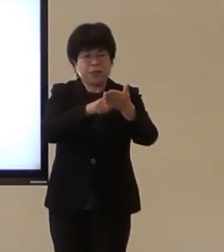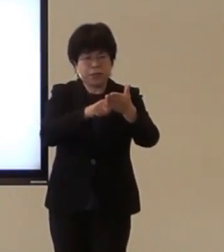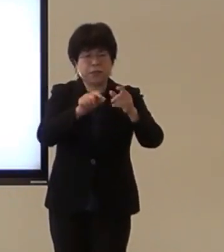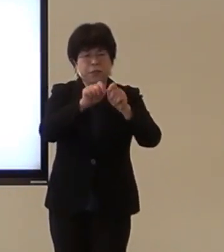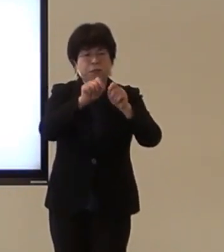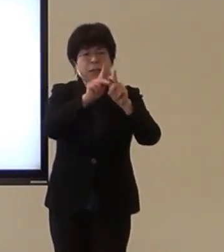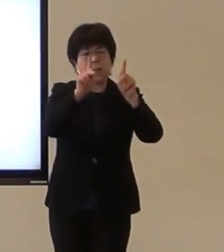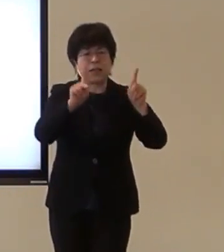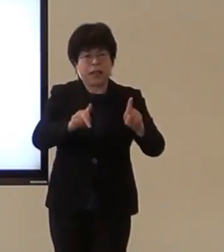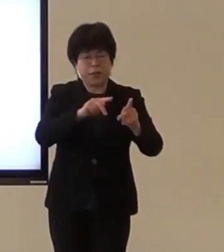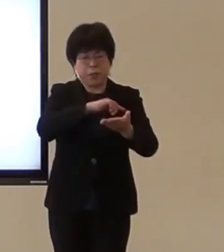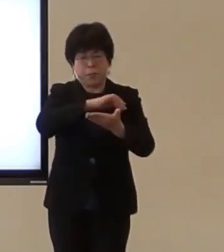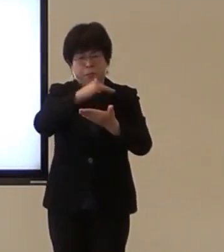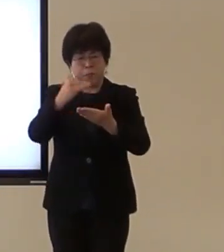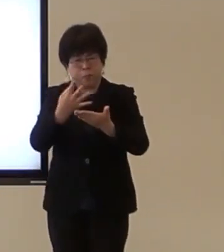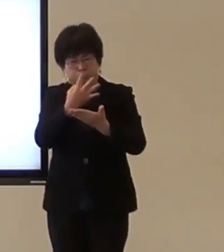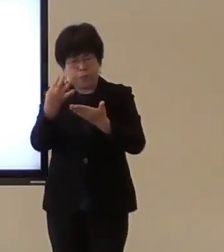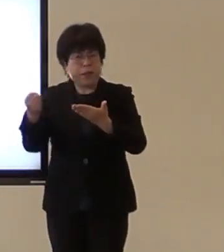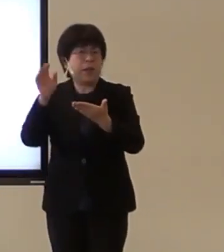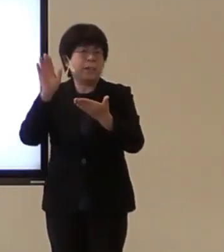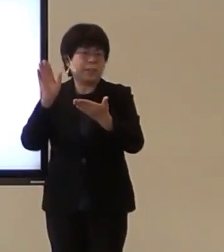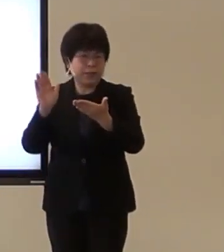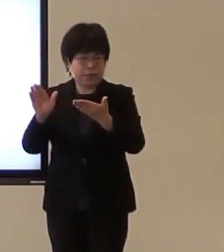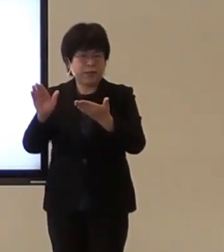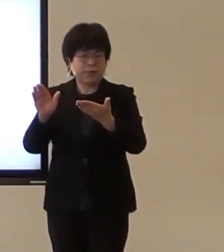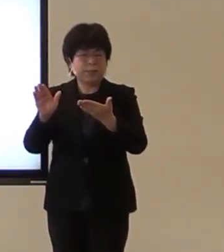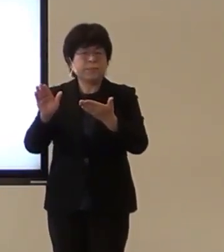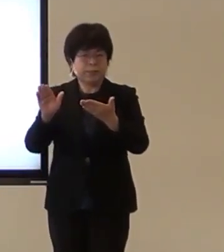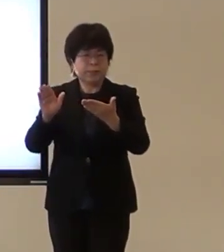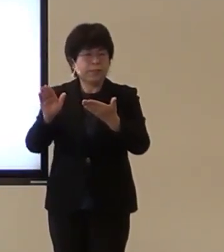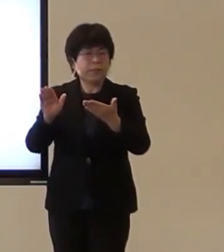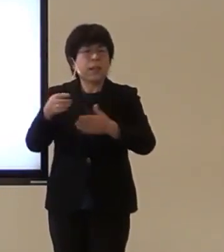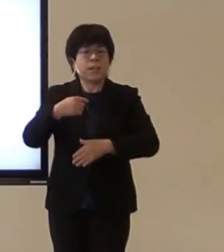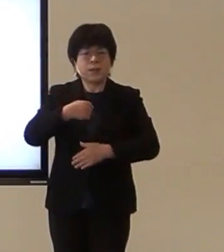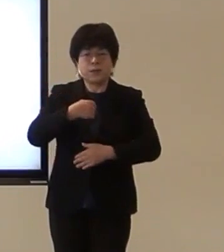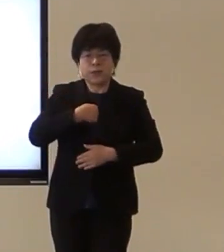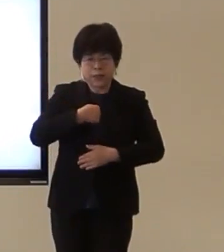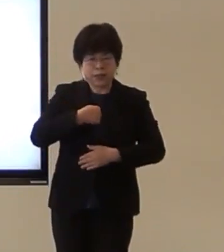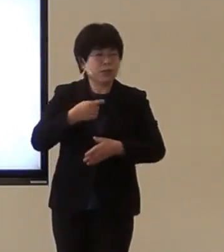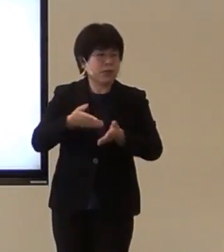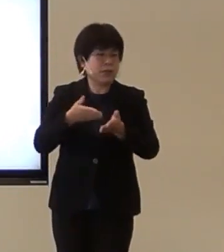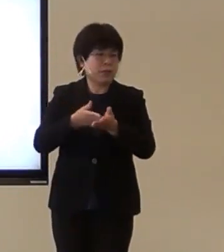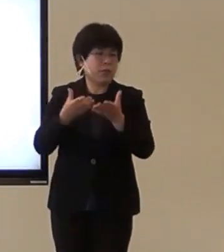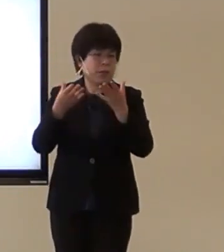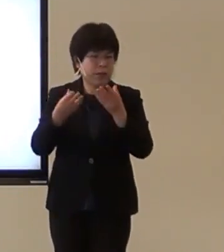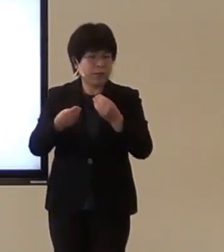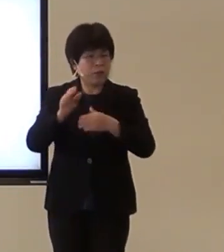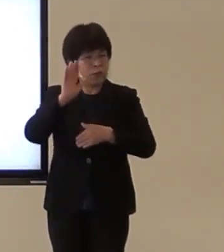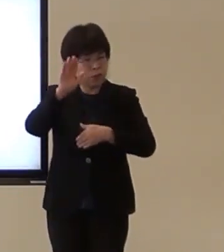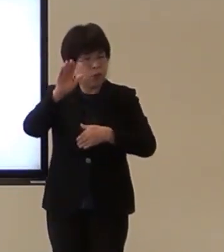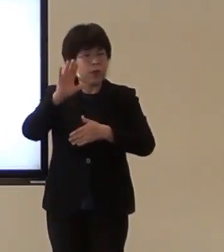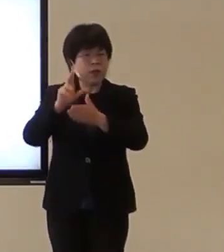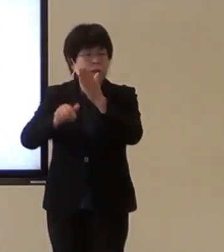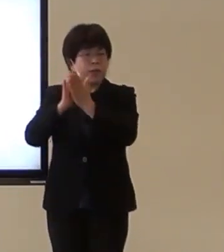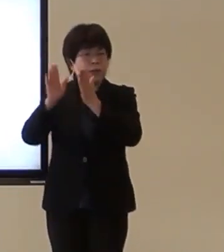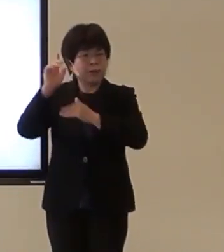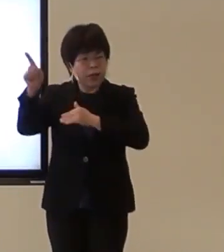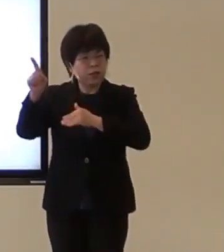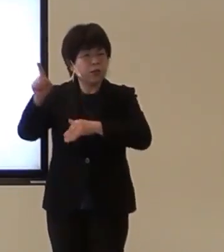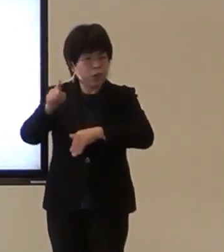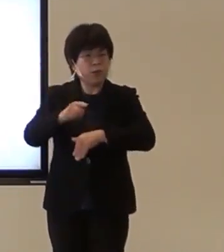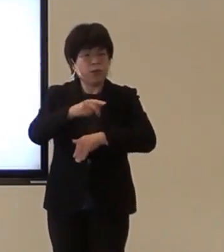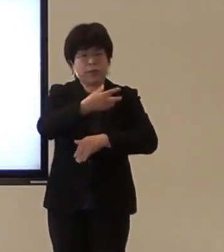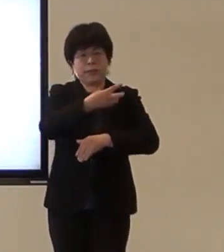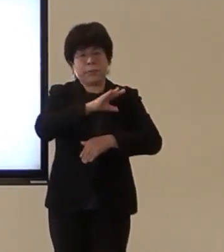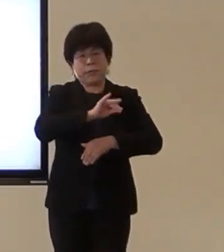のところ私からの説明は以上となりますけれども、シミックさんと山梨県でも山梨モデルの構築